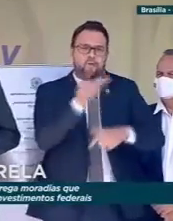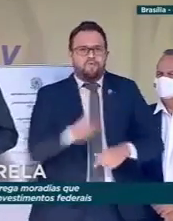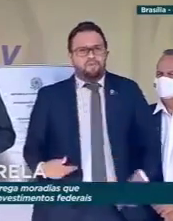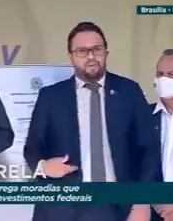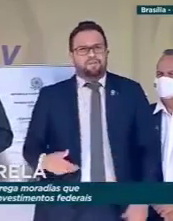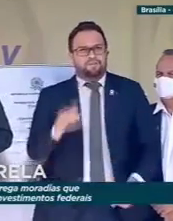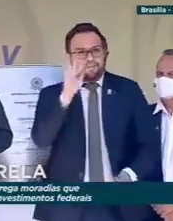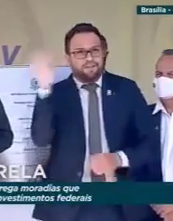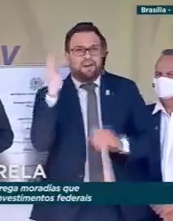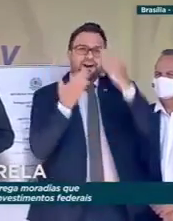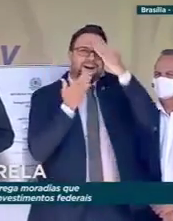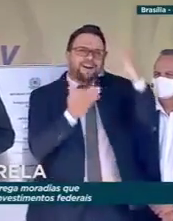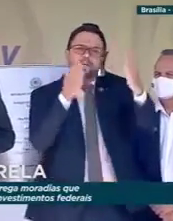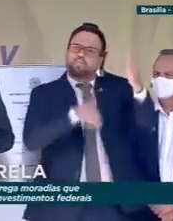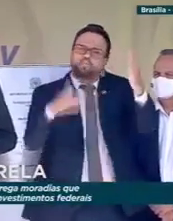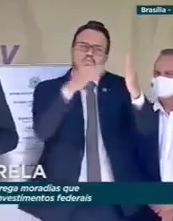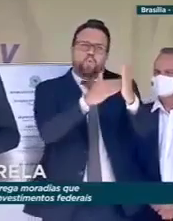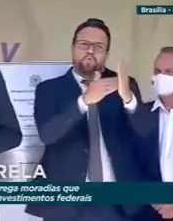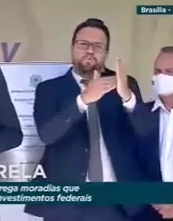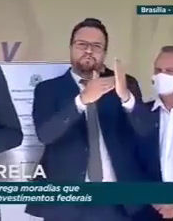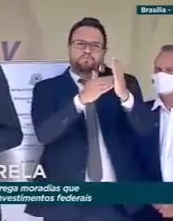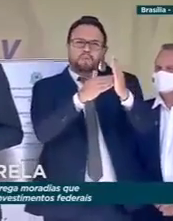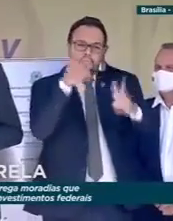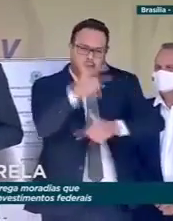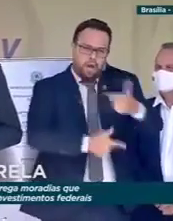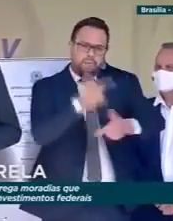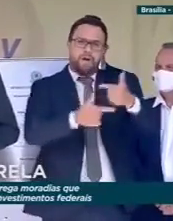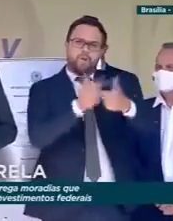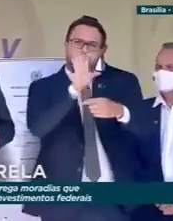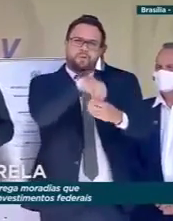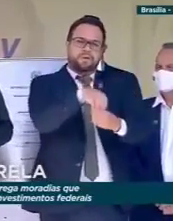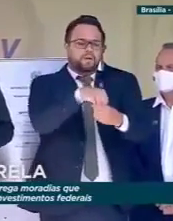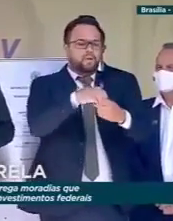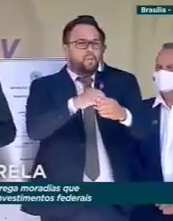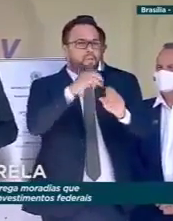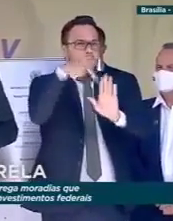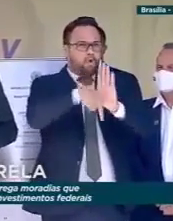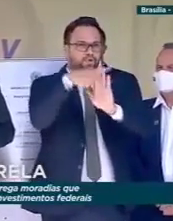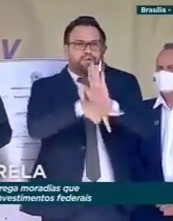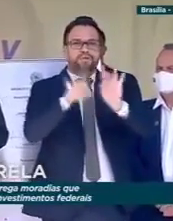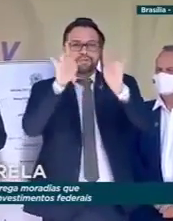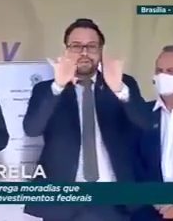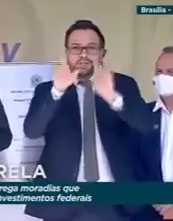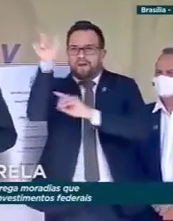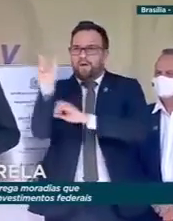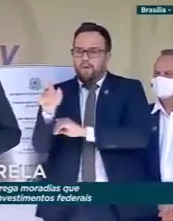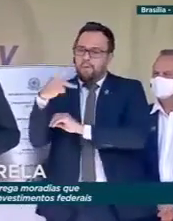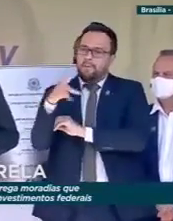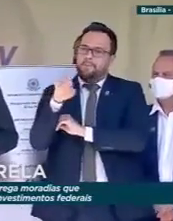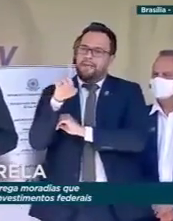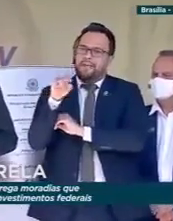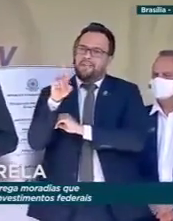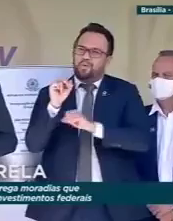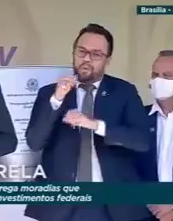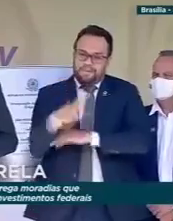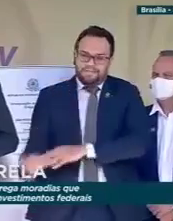Agradeço a todos aqueles que estiveram envolvidos nesse projeto, em especial o Pedro da Caixa e nosso ministro de